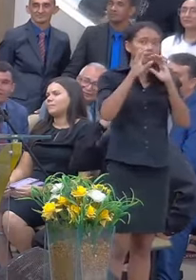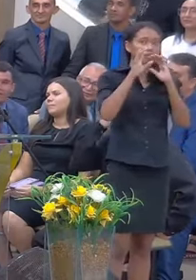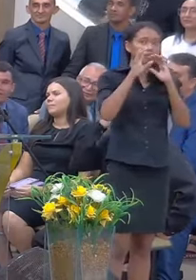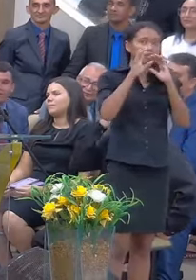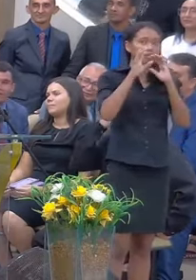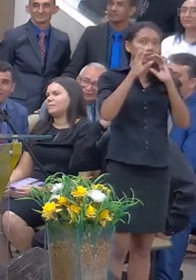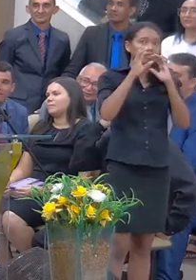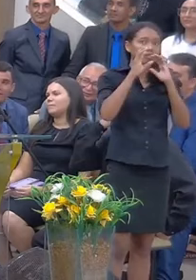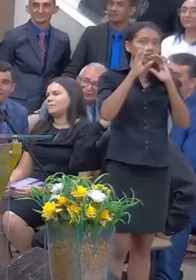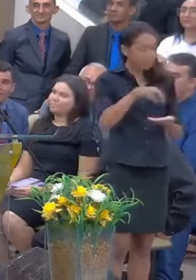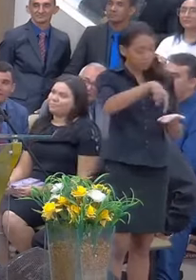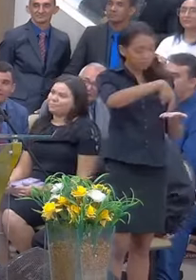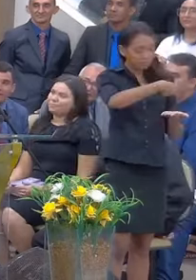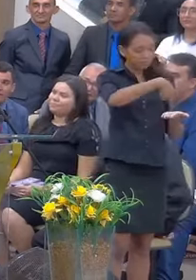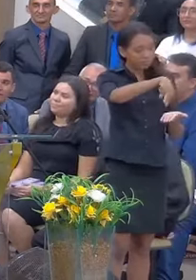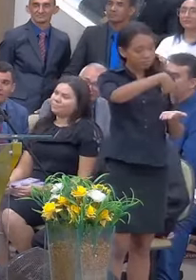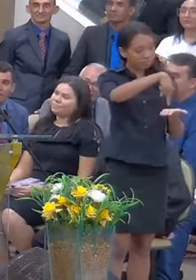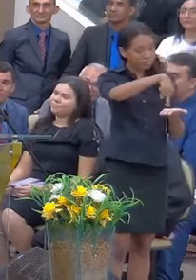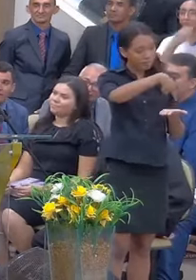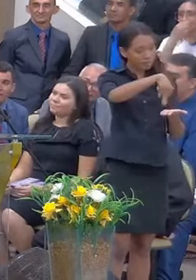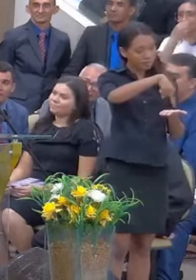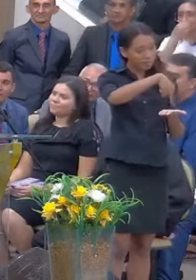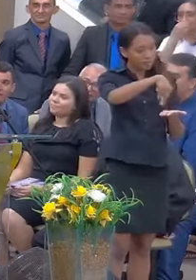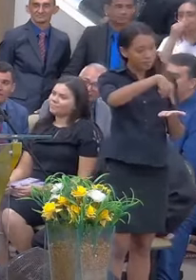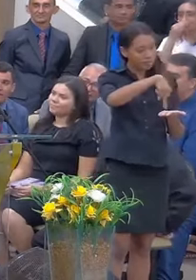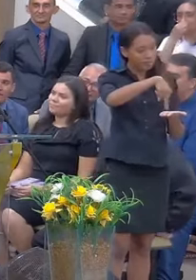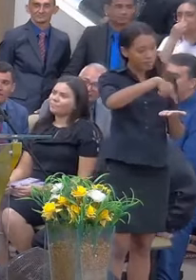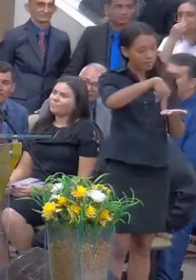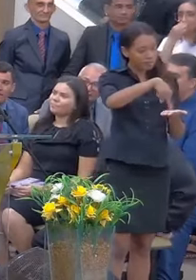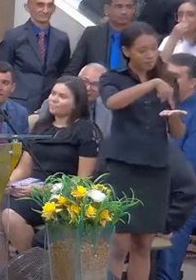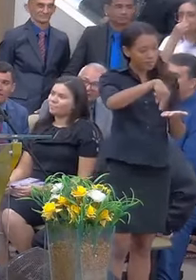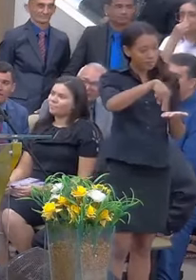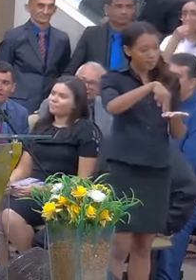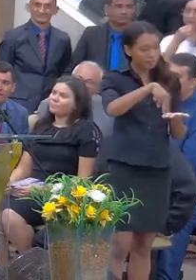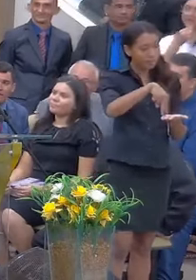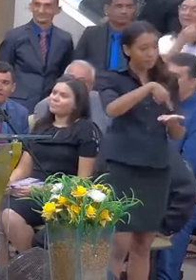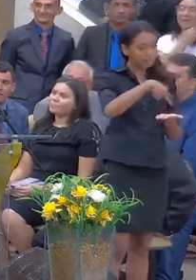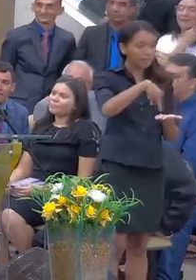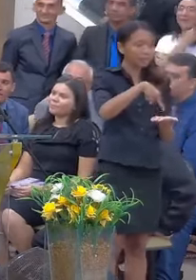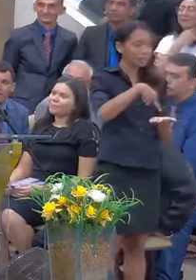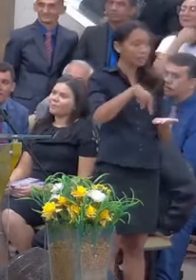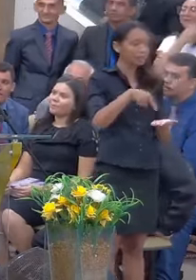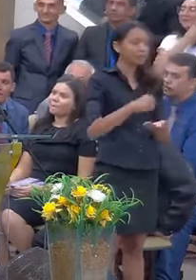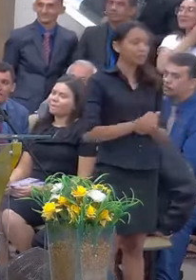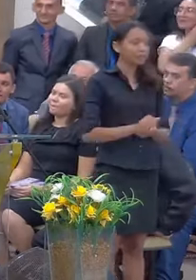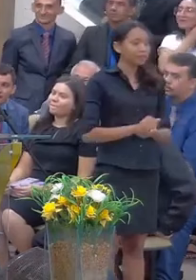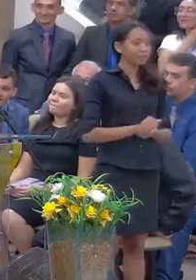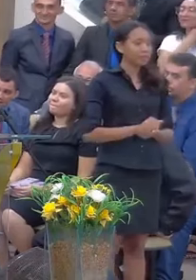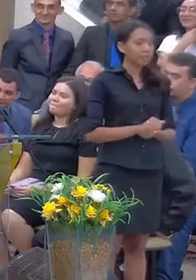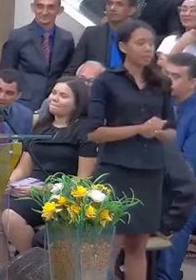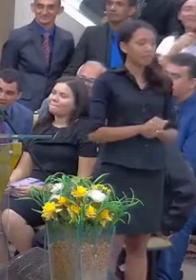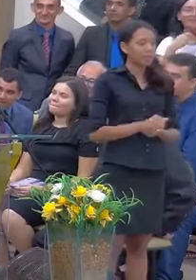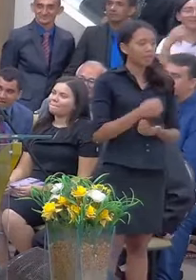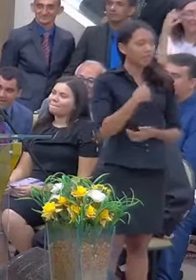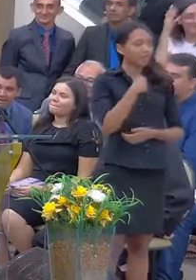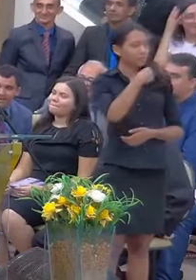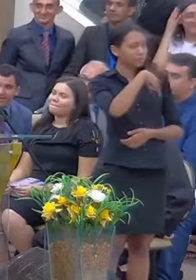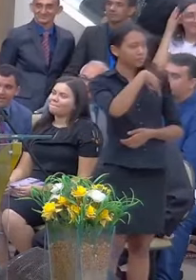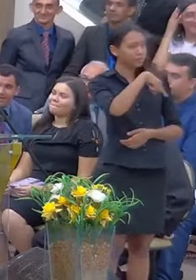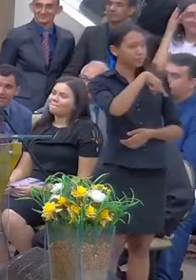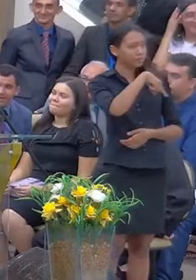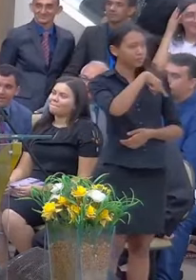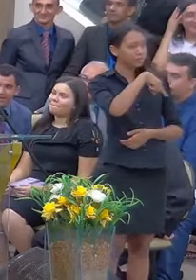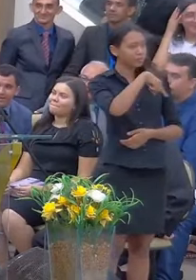cantam dançando. Dançando não é que nessa dança nossa aqui não, de forró. É assim, que eu fui pregar agora numa igreja, quando cheguei lá, e aí